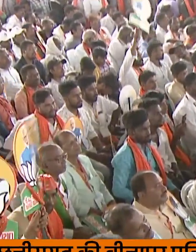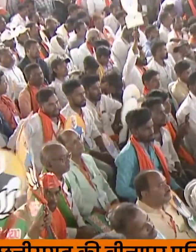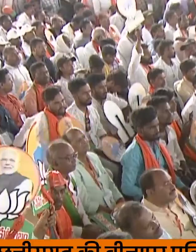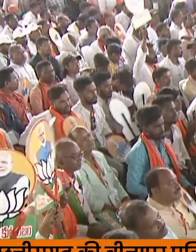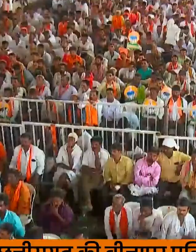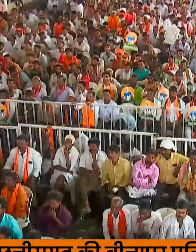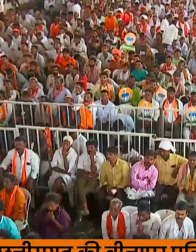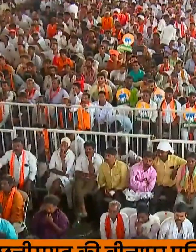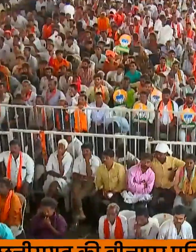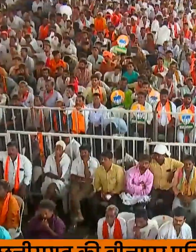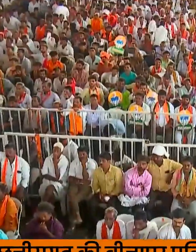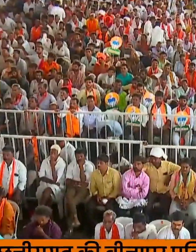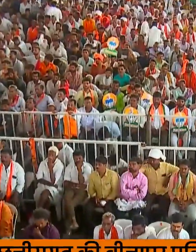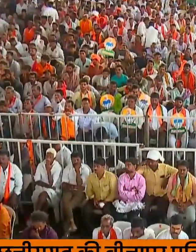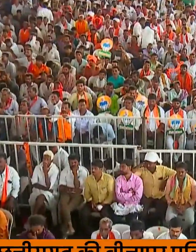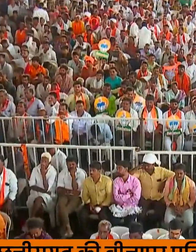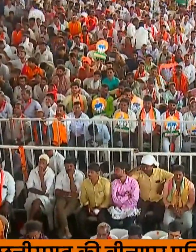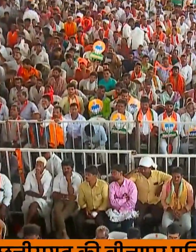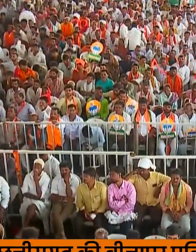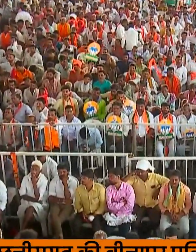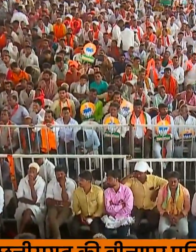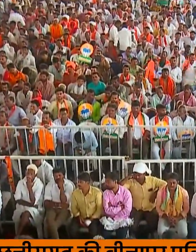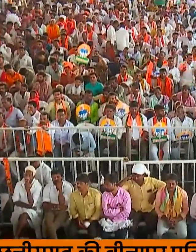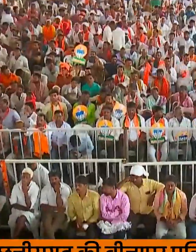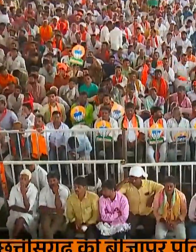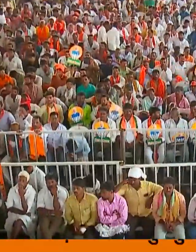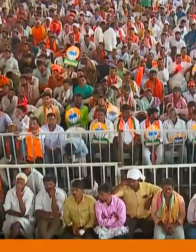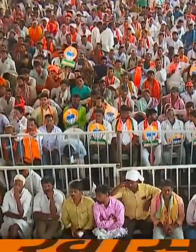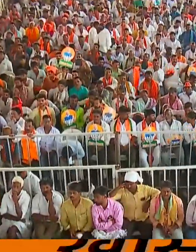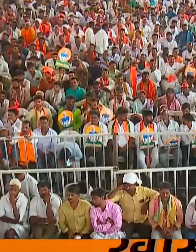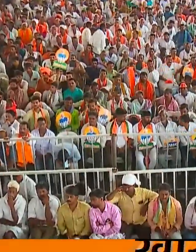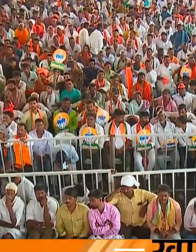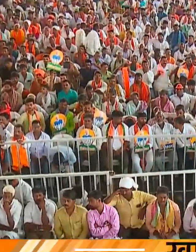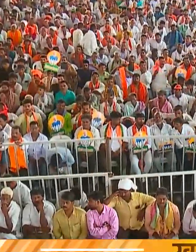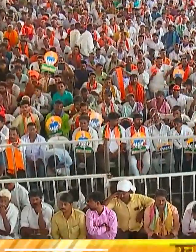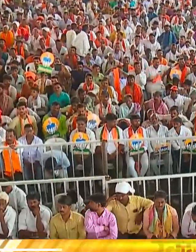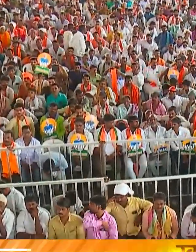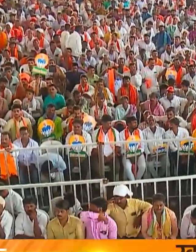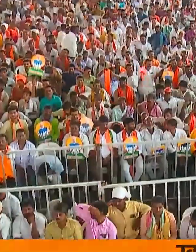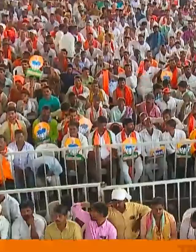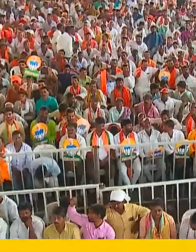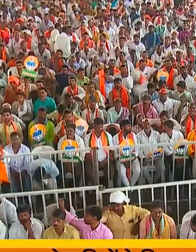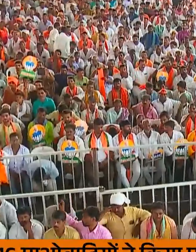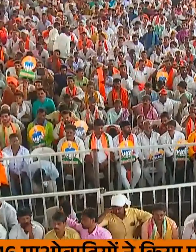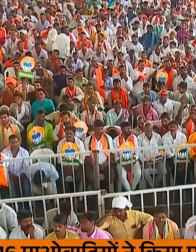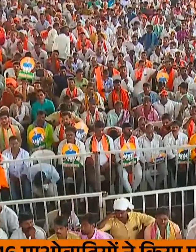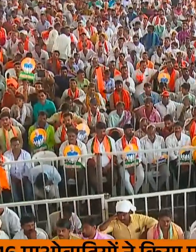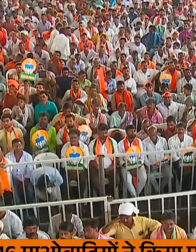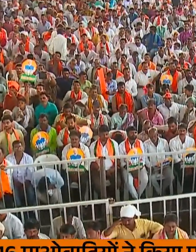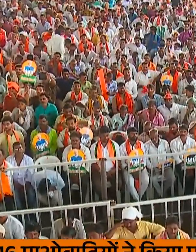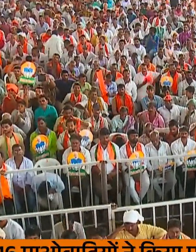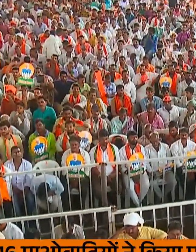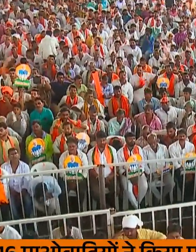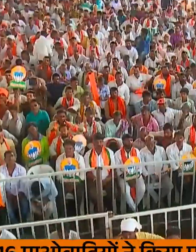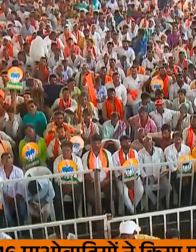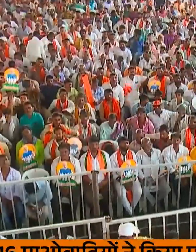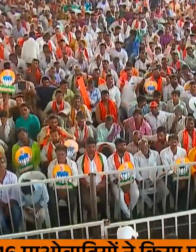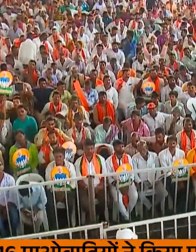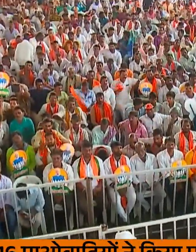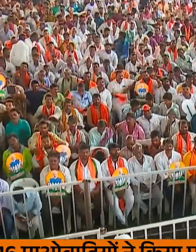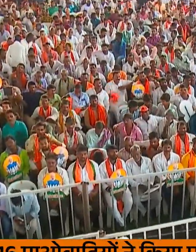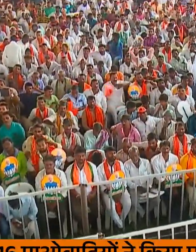వసూలు చేస్తామంటున్నది. అది 55% మన సంపద నుంచి మన పిల్లలకు దక్కకుండా ఇవాళ కాంగ్రెస్